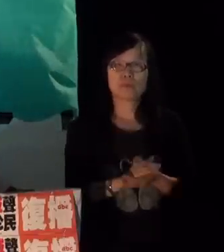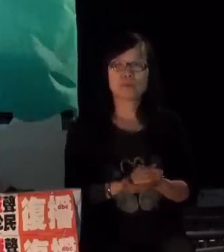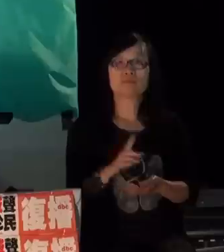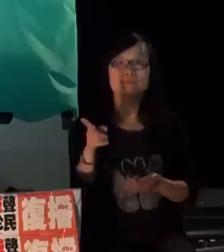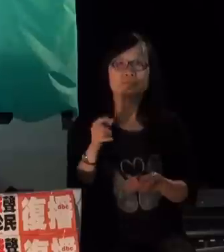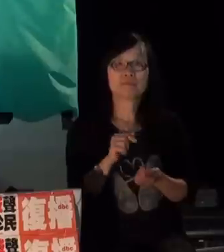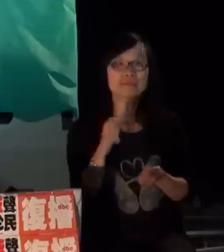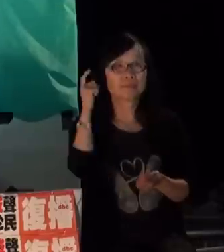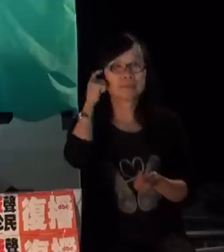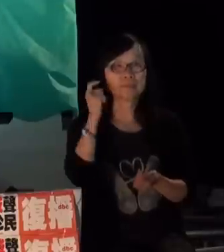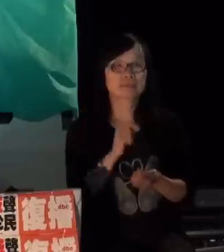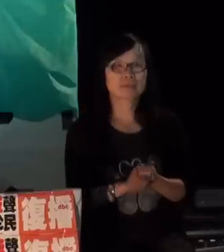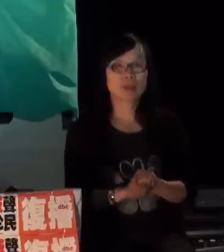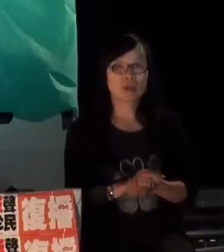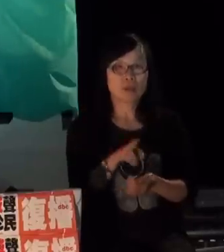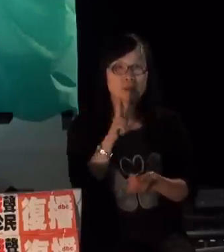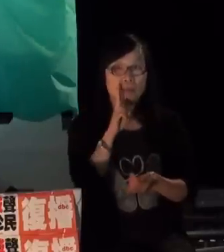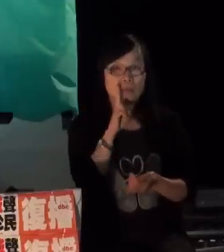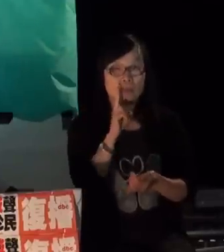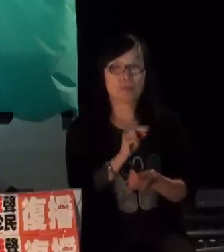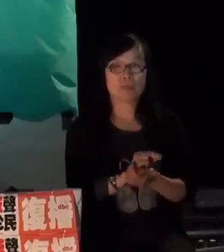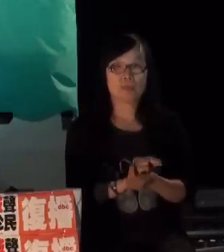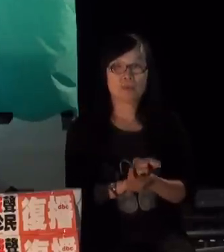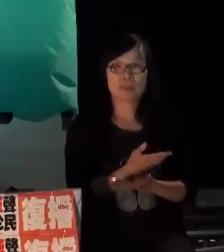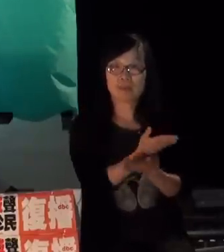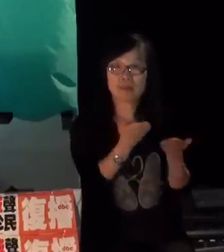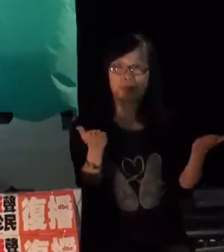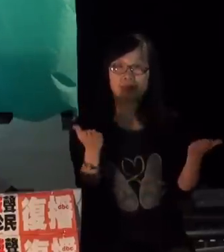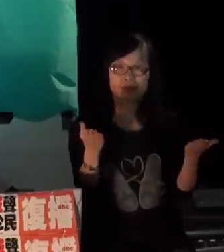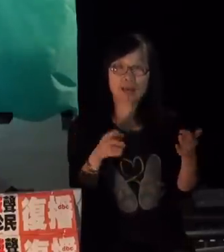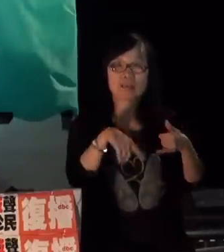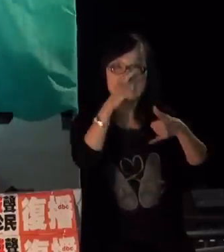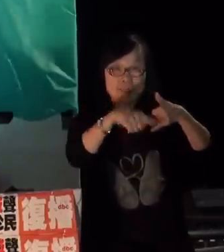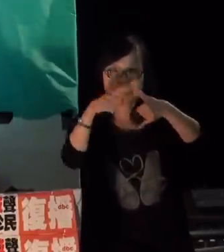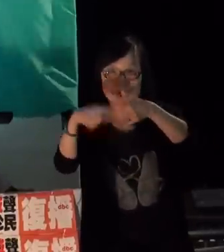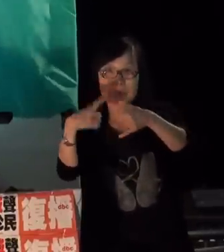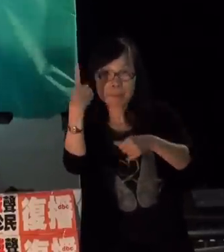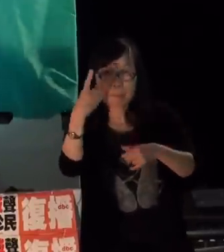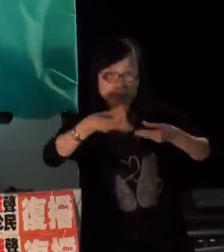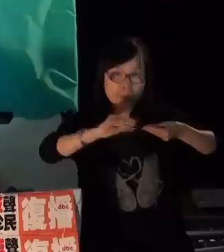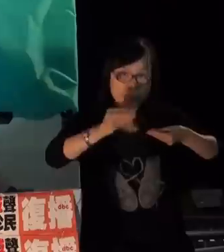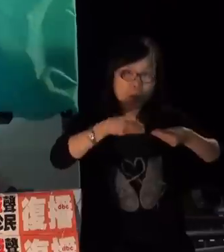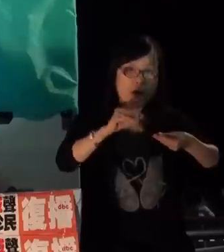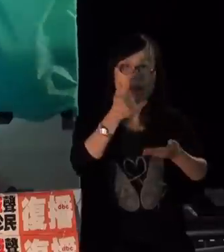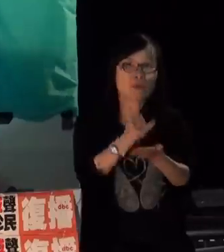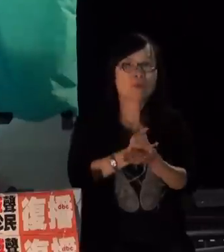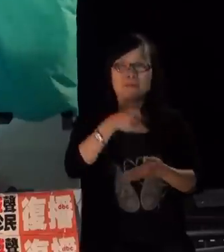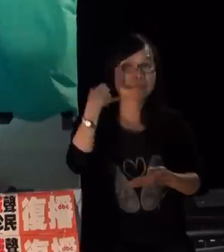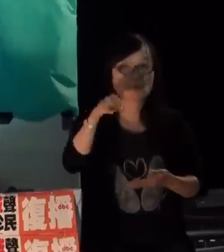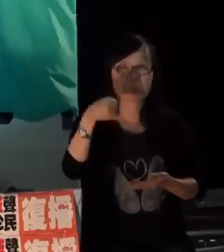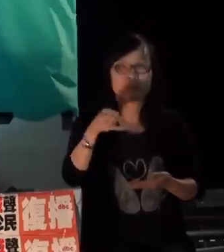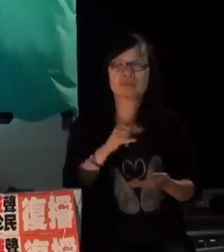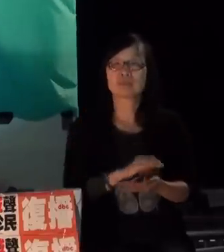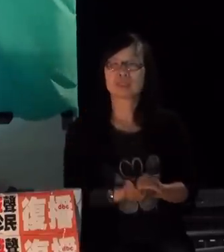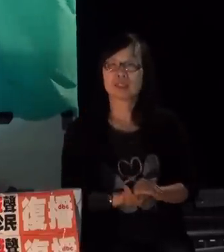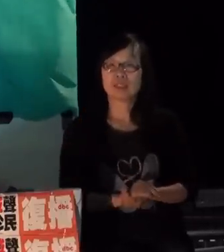二數嚟嘅，即係話如果係大家一人一票選舉咧，佢好大機會坐唔到喺度嘅，呢個第一。